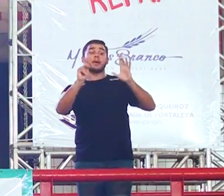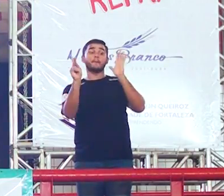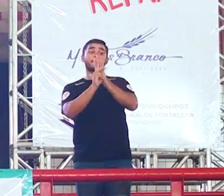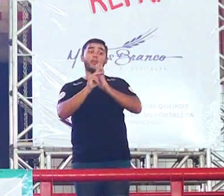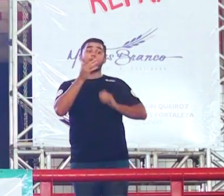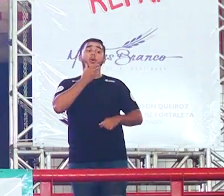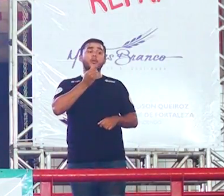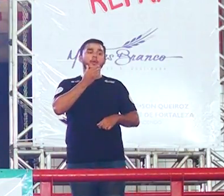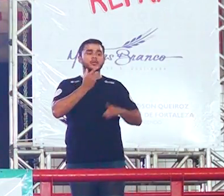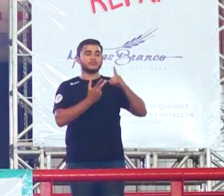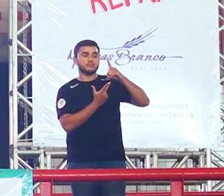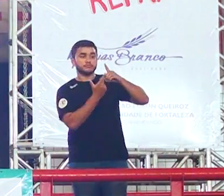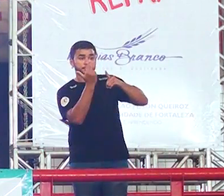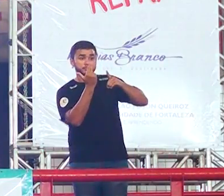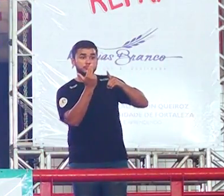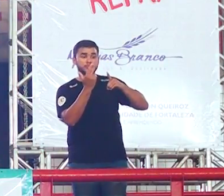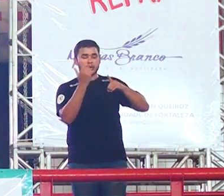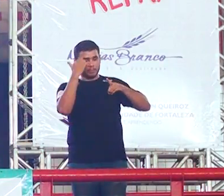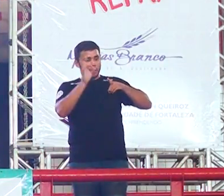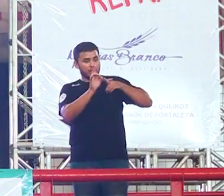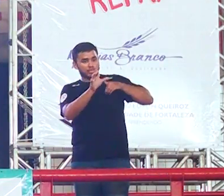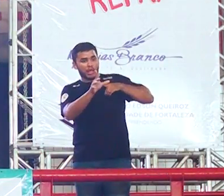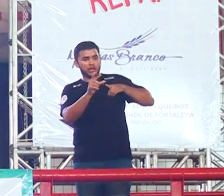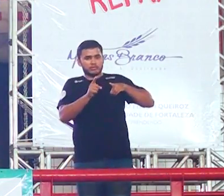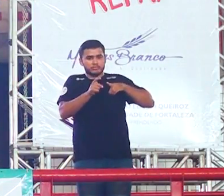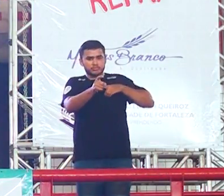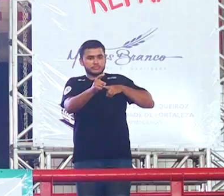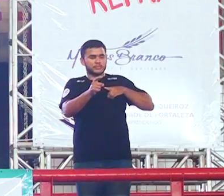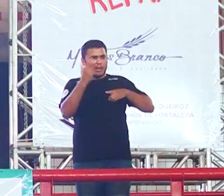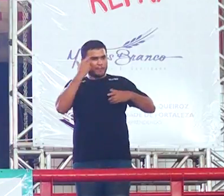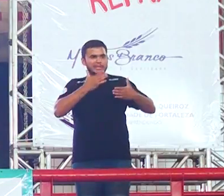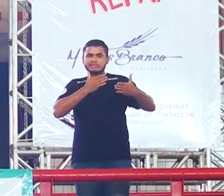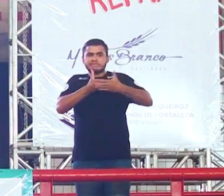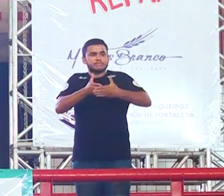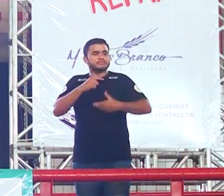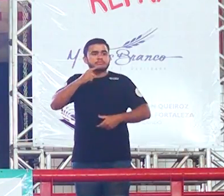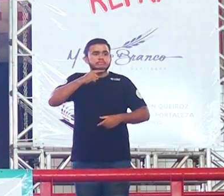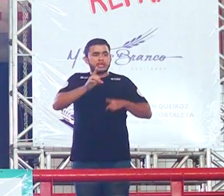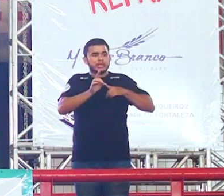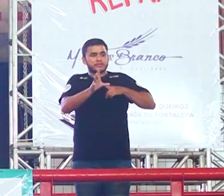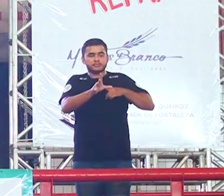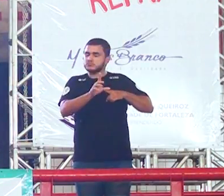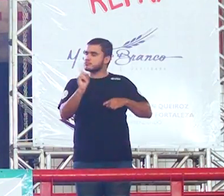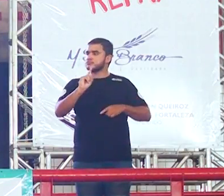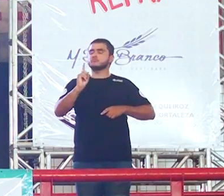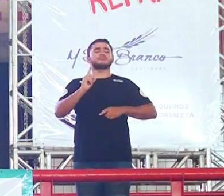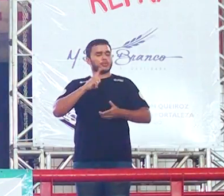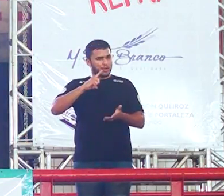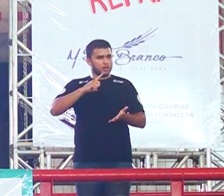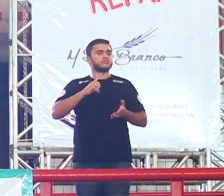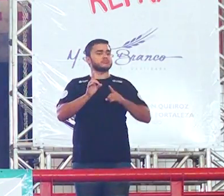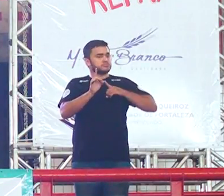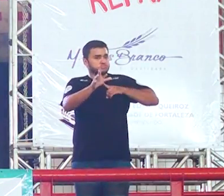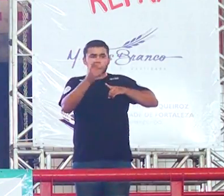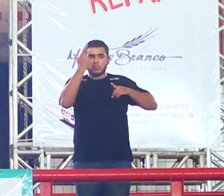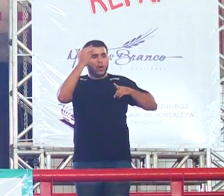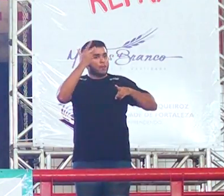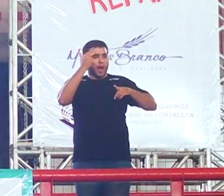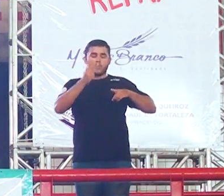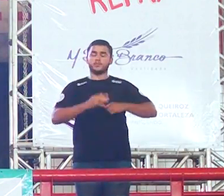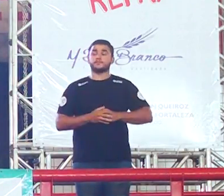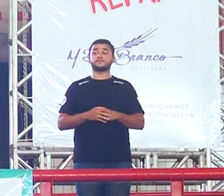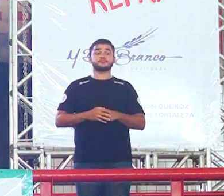ela inibe as glândulas na produção de sêmen? Não, elas não inibem, elas produzem sêmen do mesmo jeito. Manutenção